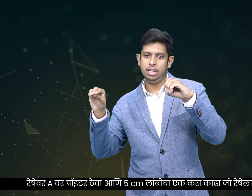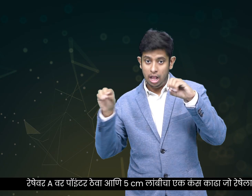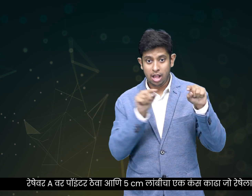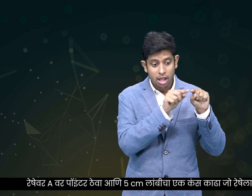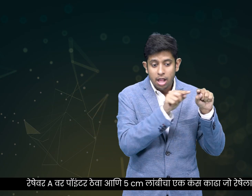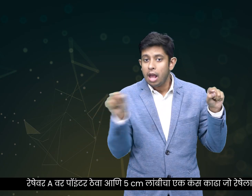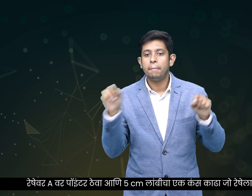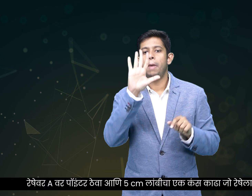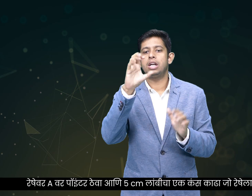छेदतो.